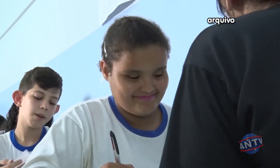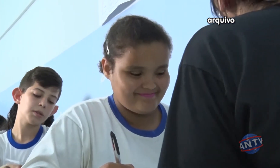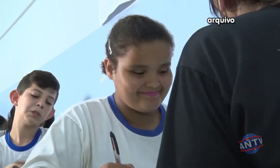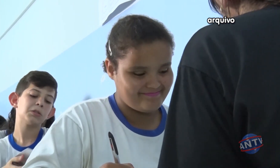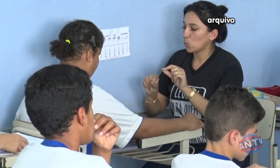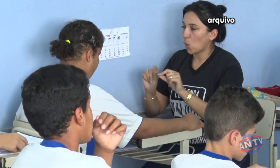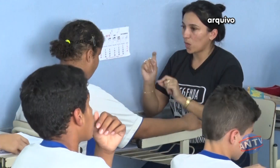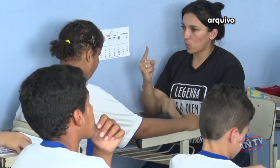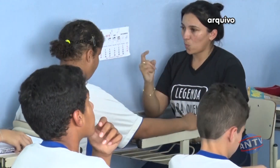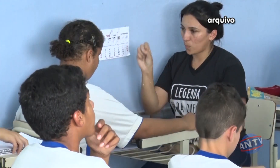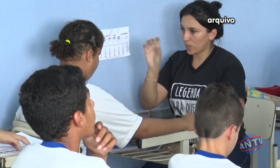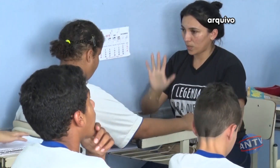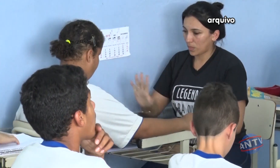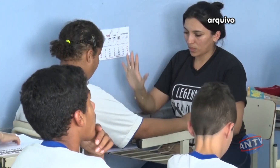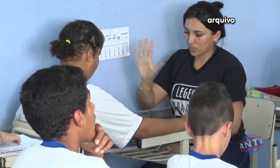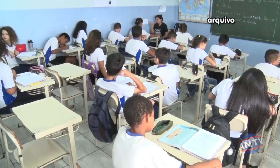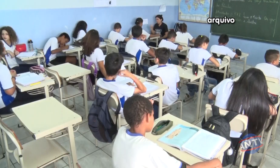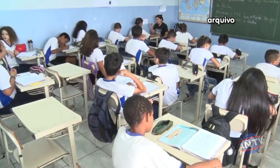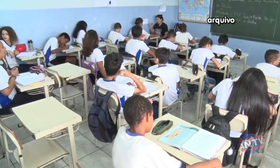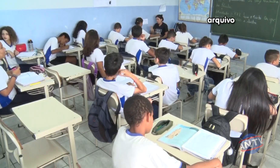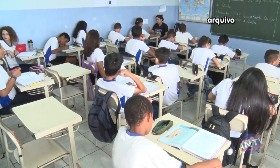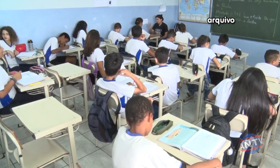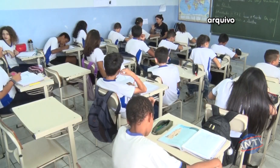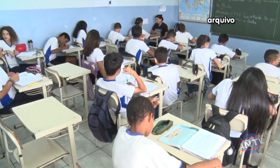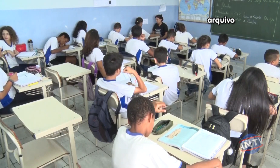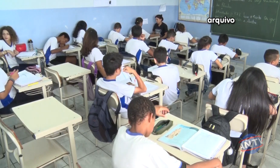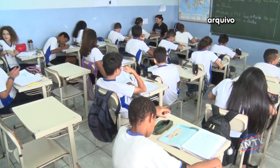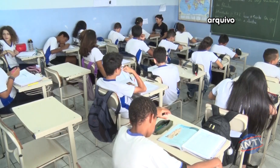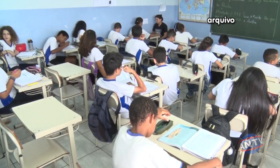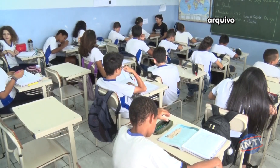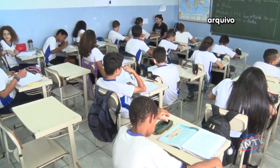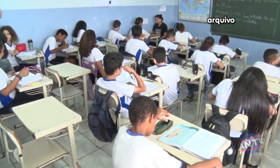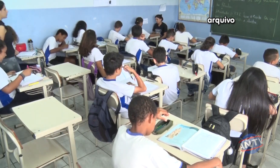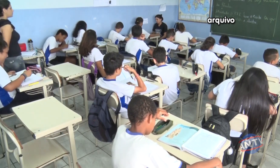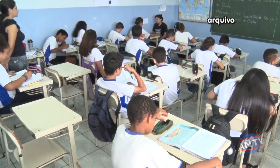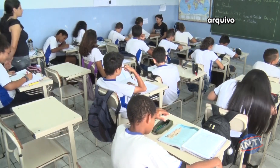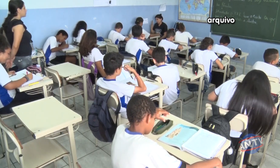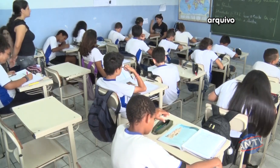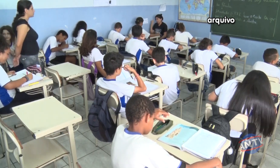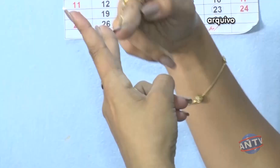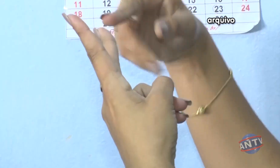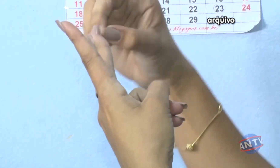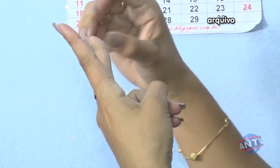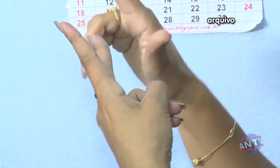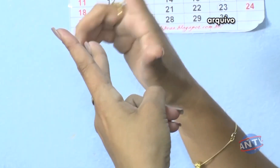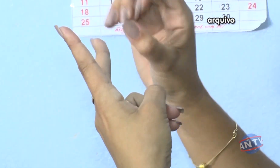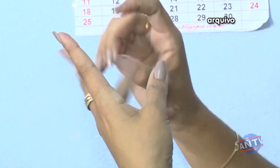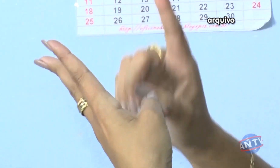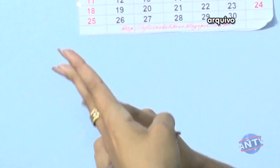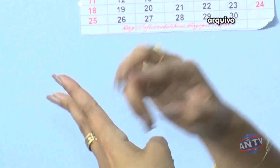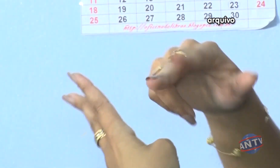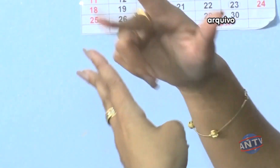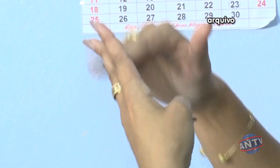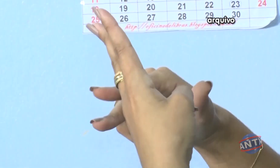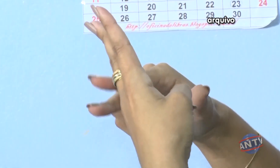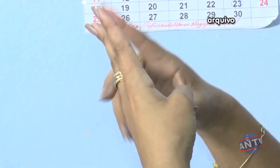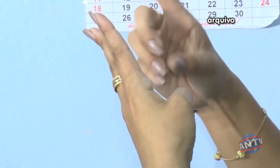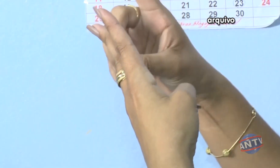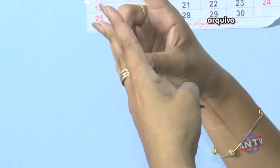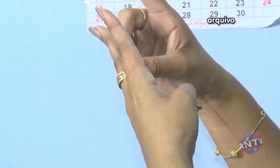Você está falando e eu, palavra por palavra, e eu estou aqui traduzindo palavra por palavra. Então, o mais aconselhável, pelo menos o que eu